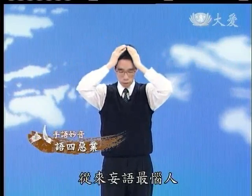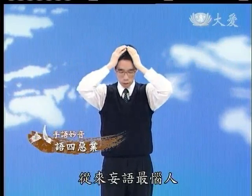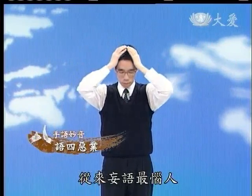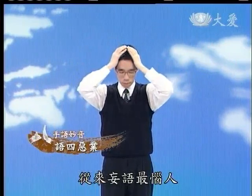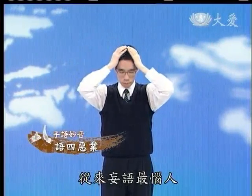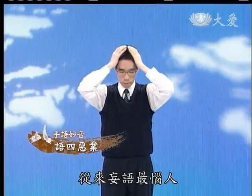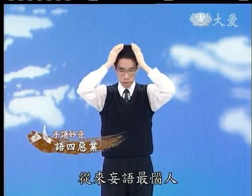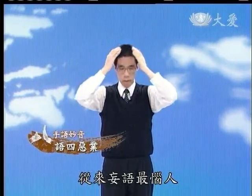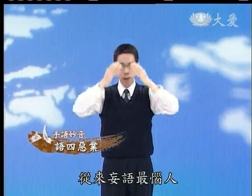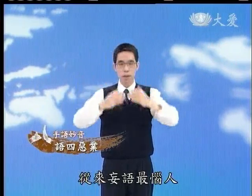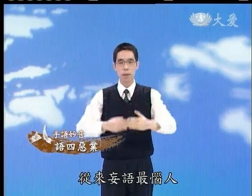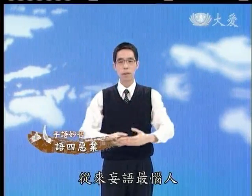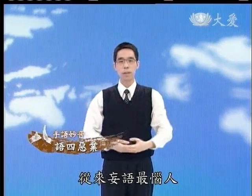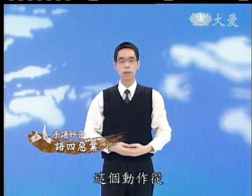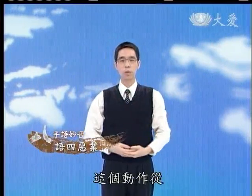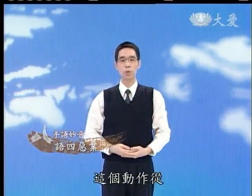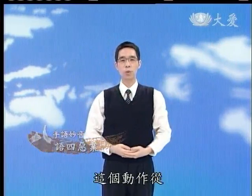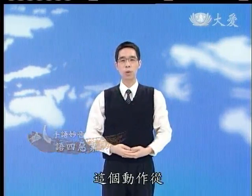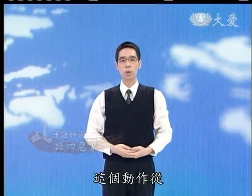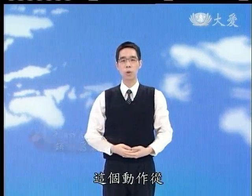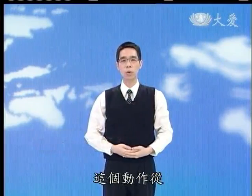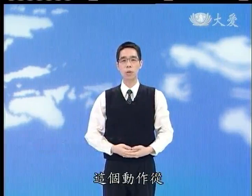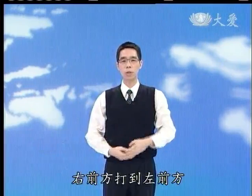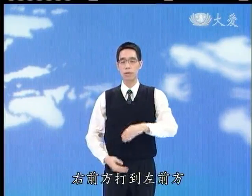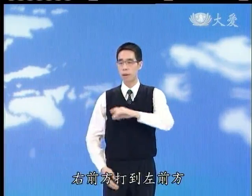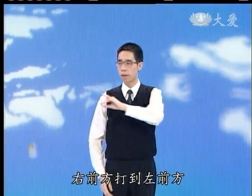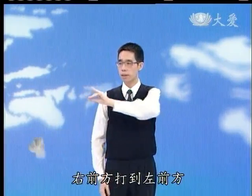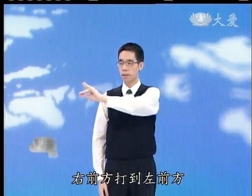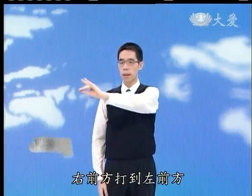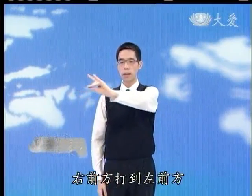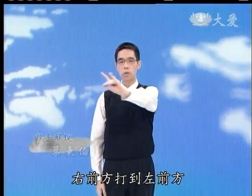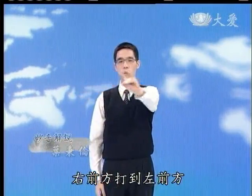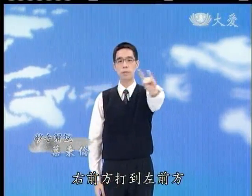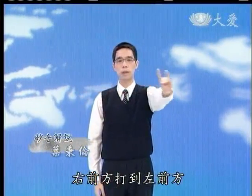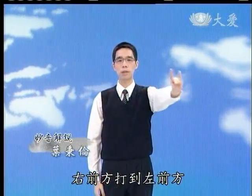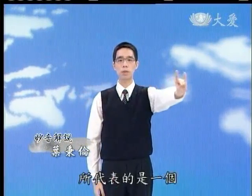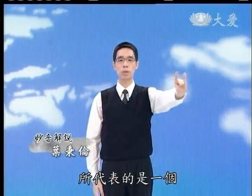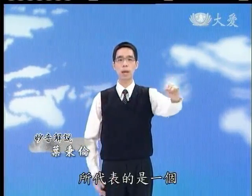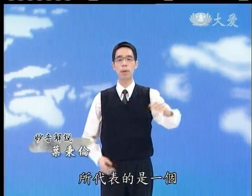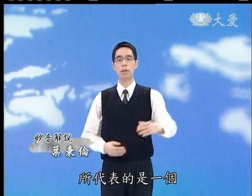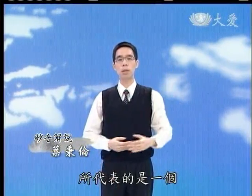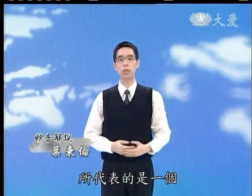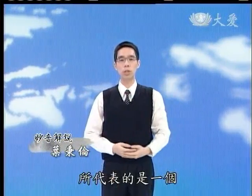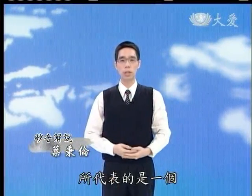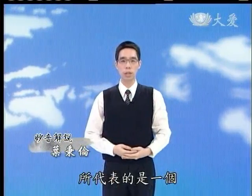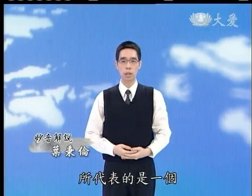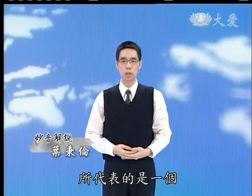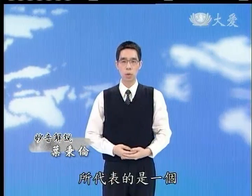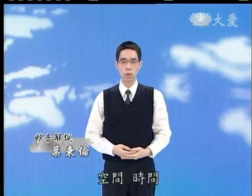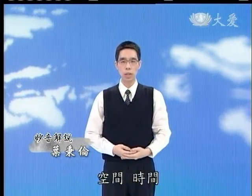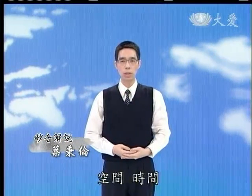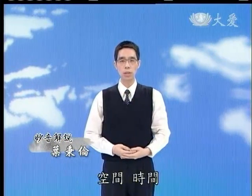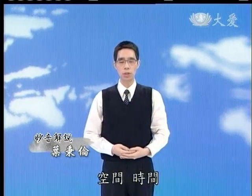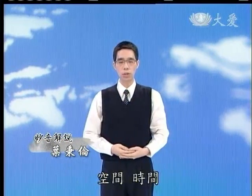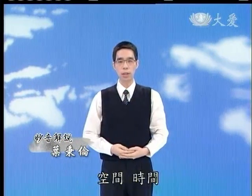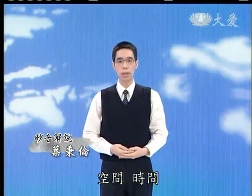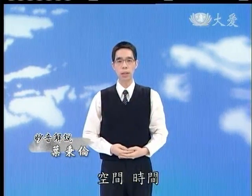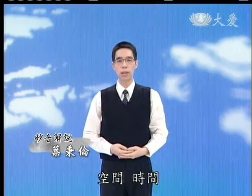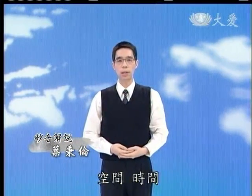人。这个动作从右前方打到左前方，所代表的是一个空间、时间